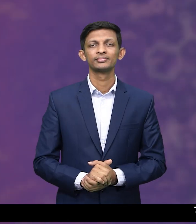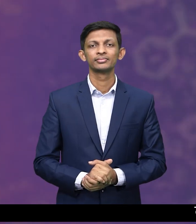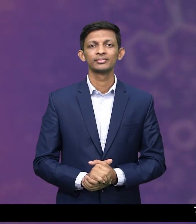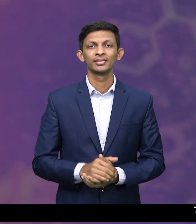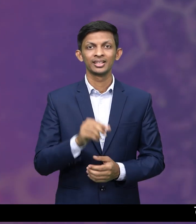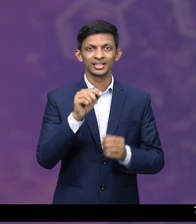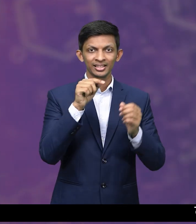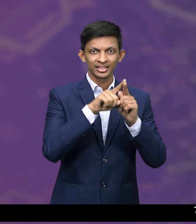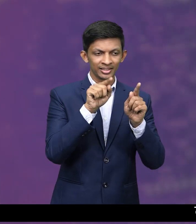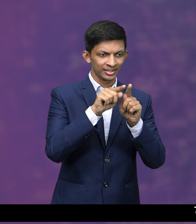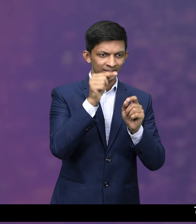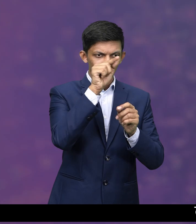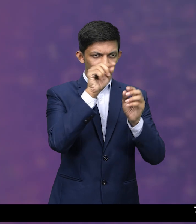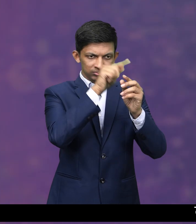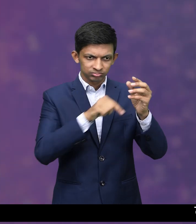वैद्युति ऋणात्मकता,